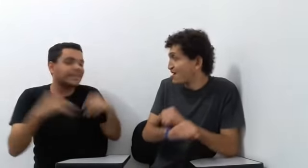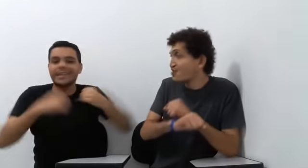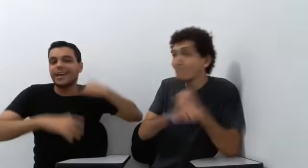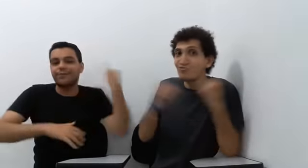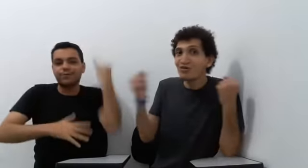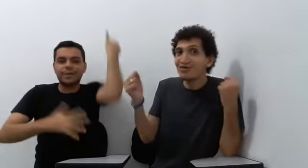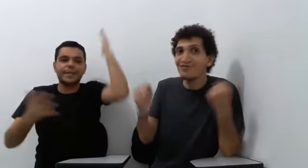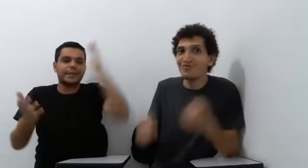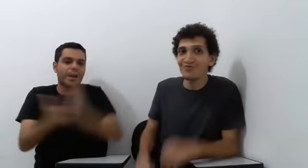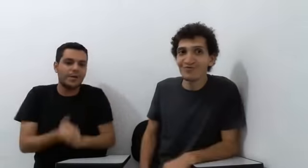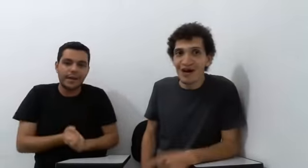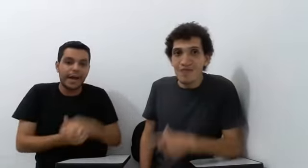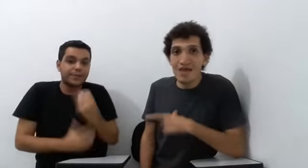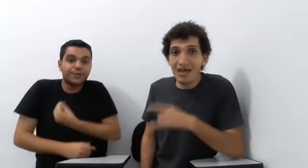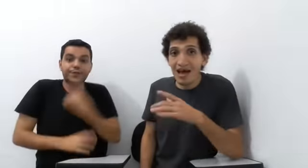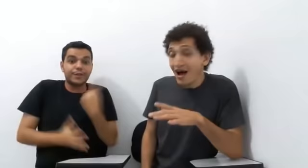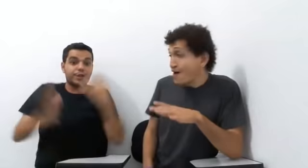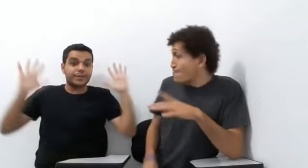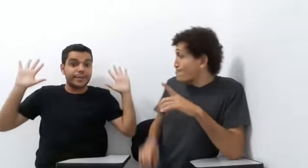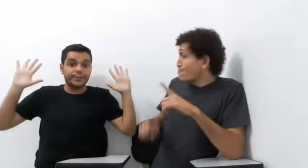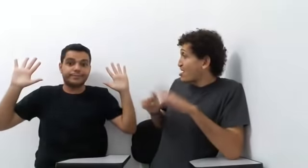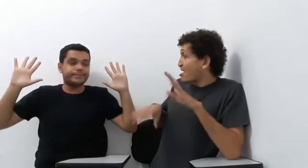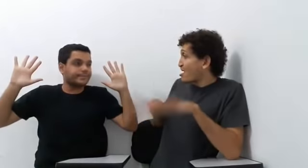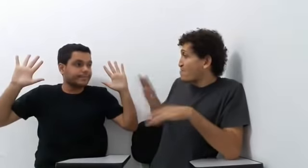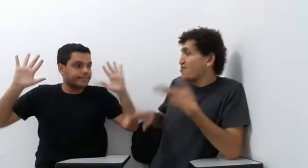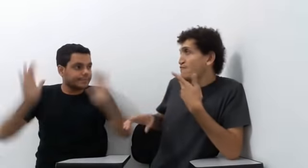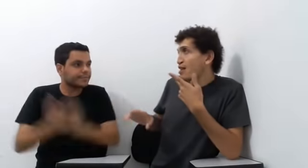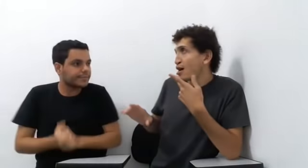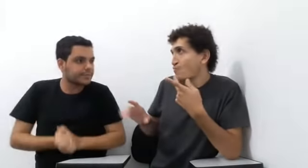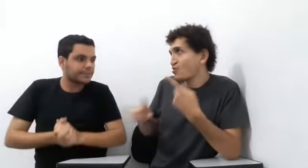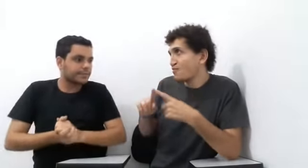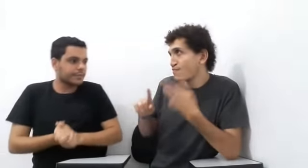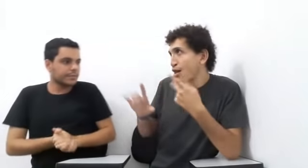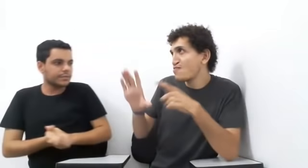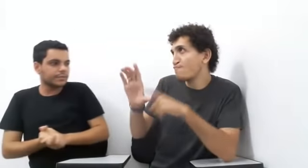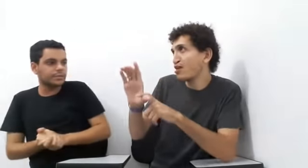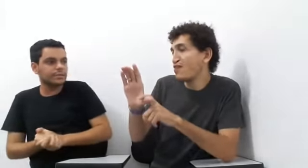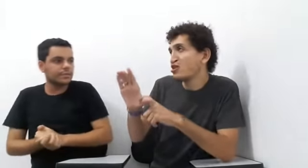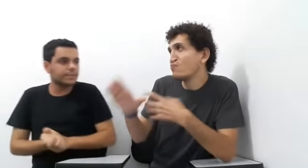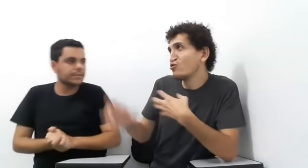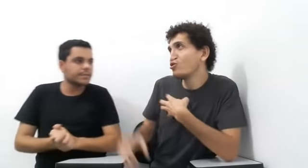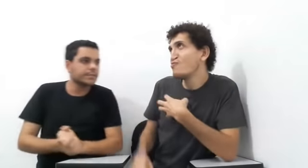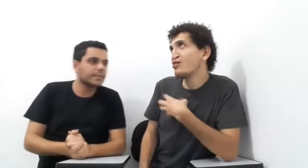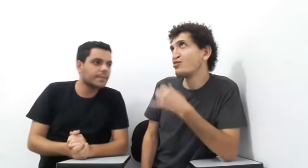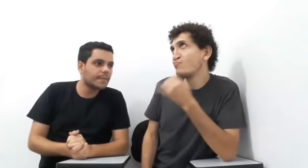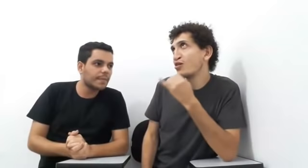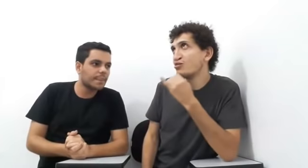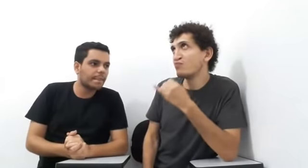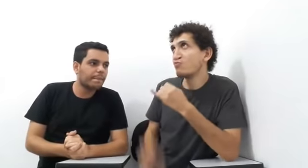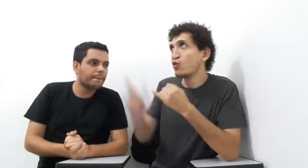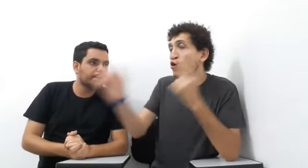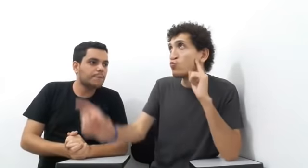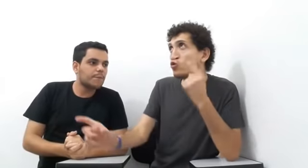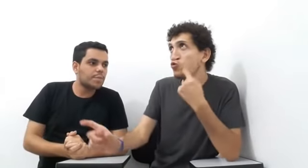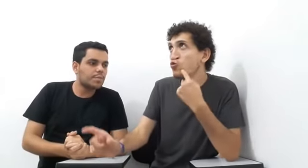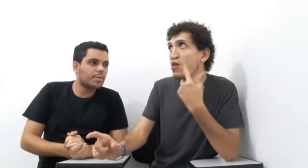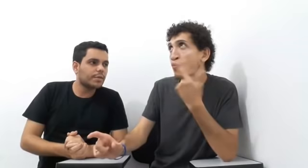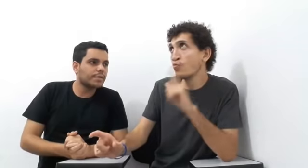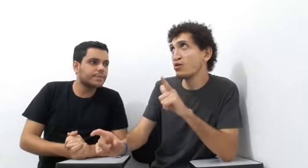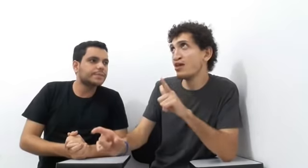é fundamental a gente viver sozinho. Mas às vezes fala, porque fala independência, no sentido assim, por exemplo, o surdo ele não consegue